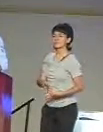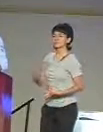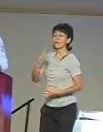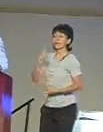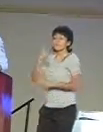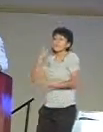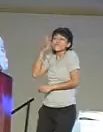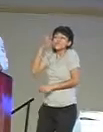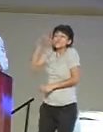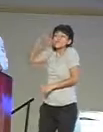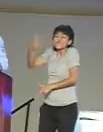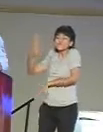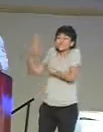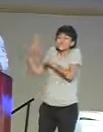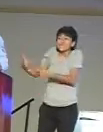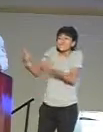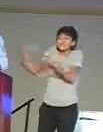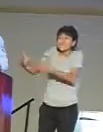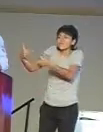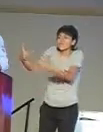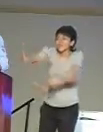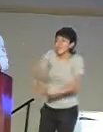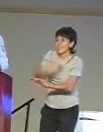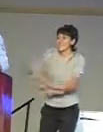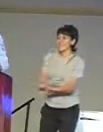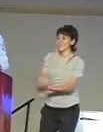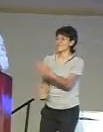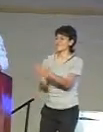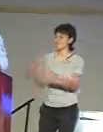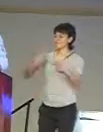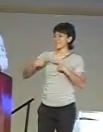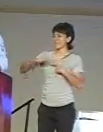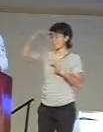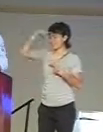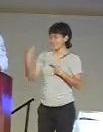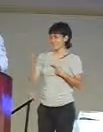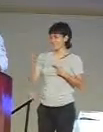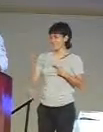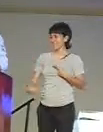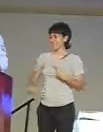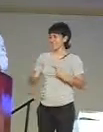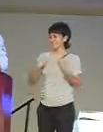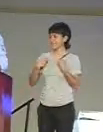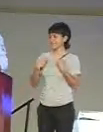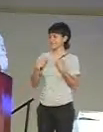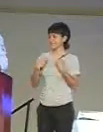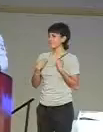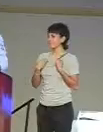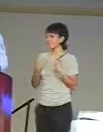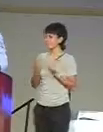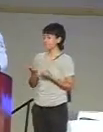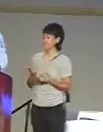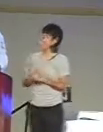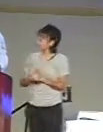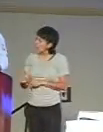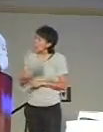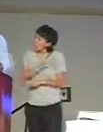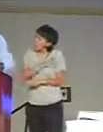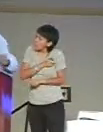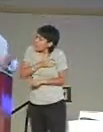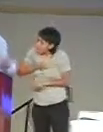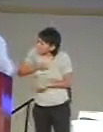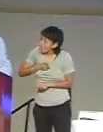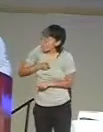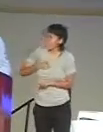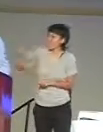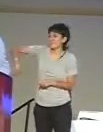vienen naciendo de mexicanos? ¿Qué tenemos que hacer? Aquí pongo 10 puntos,